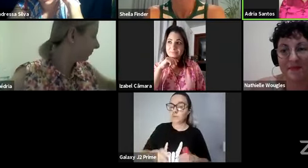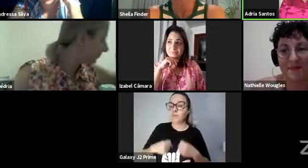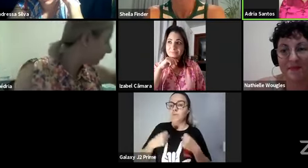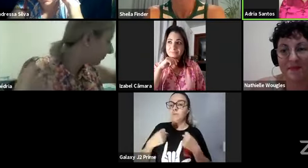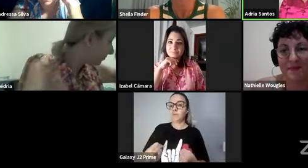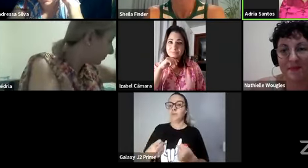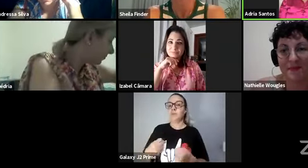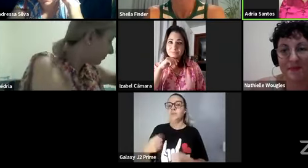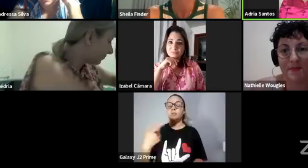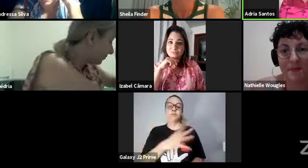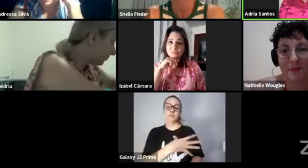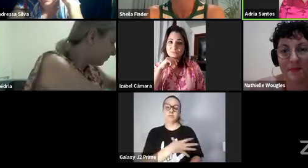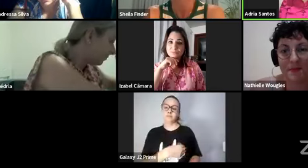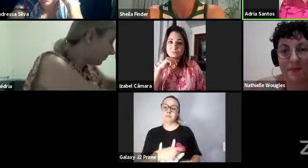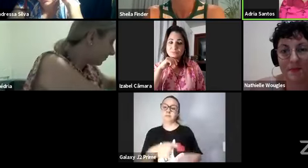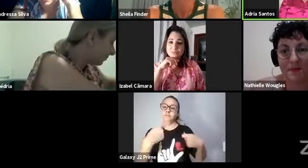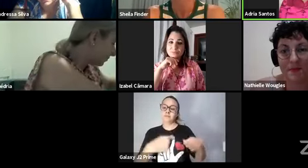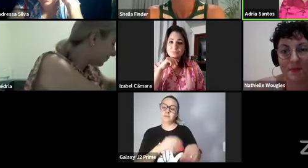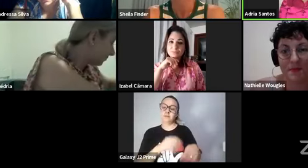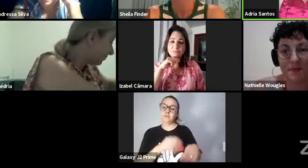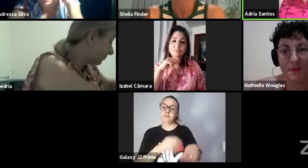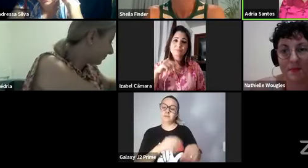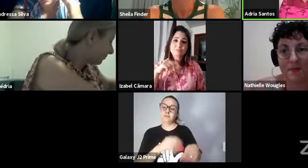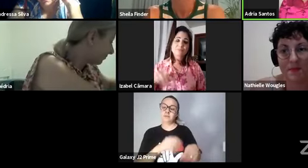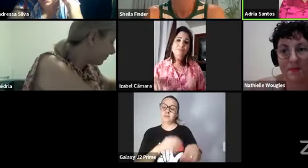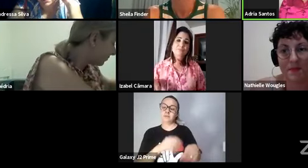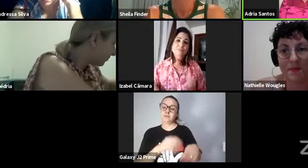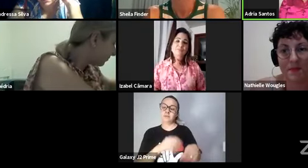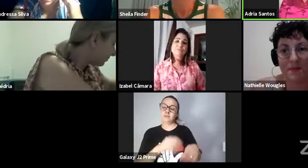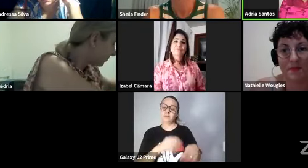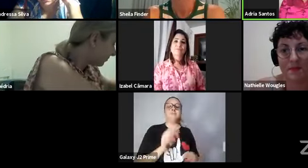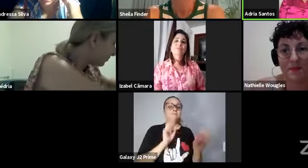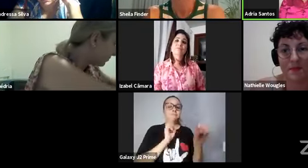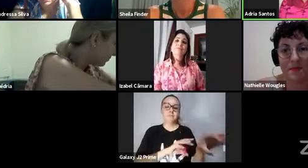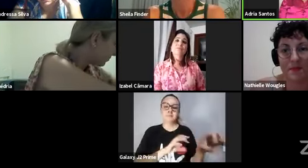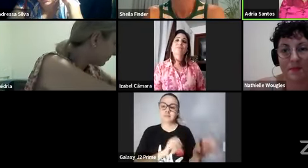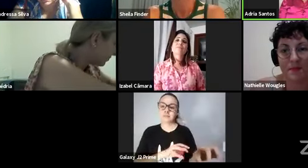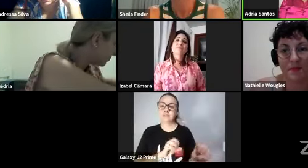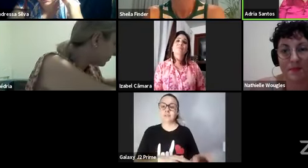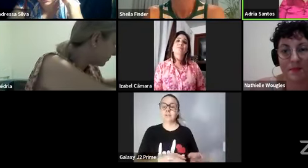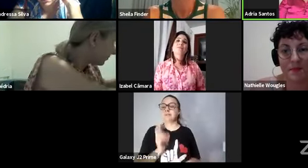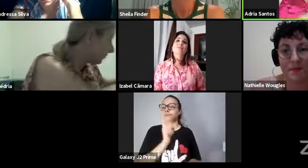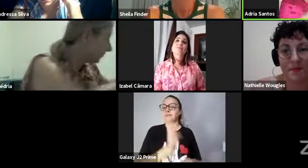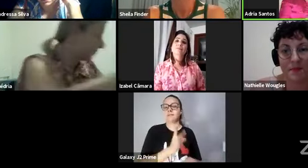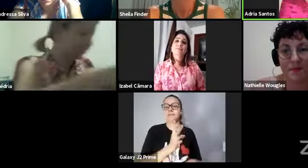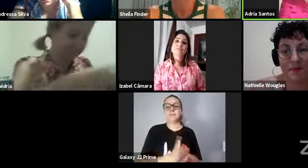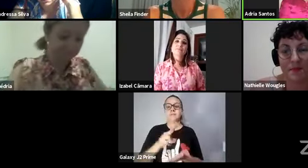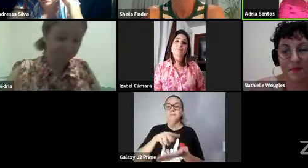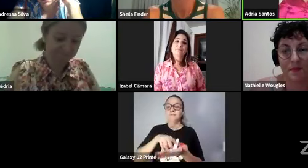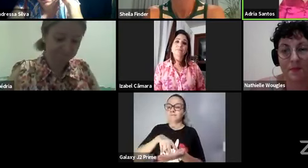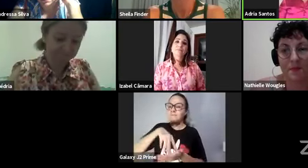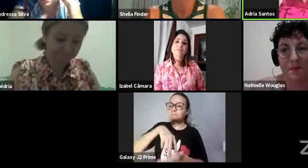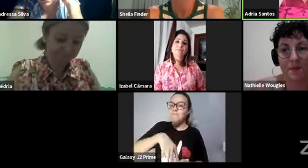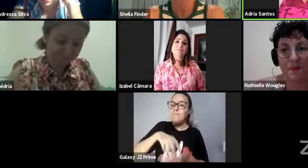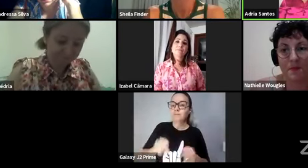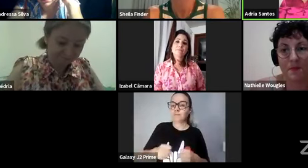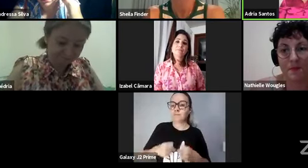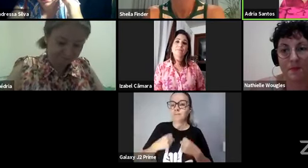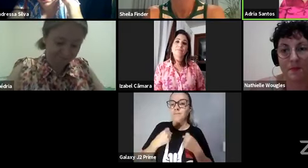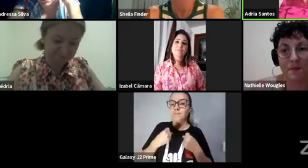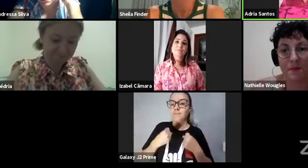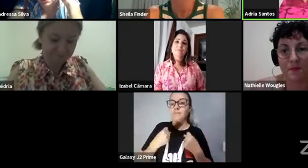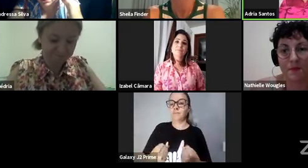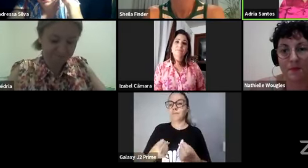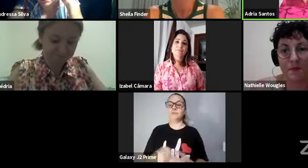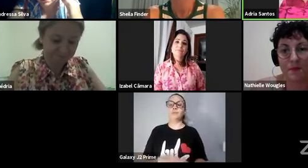um ombro, a gente tem que estar tá ali firme, forte, para estar sempre colocando o nosso filho para